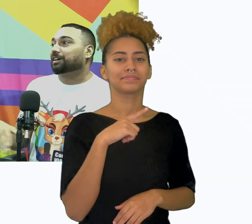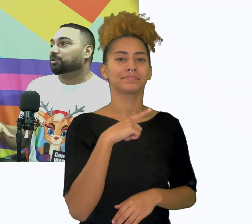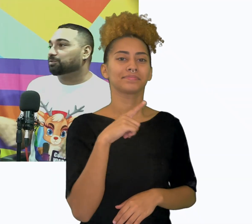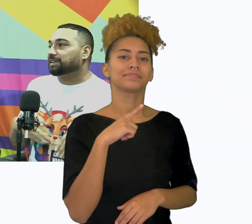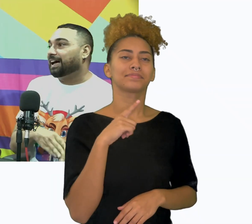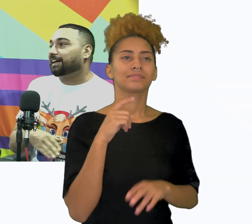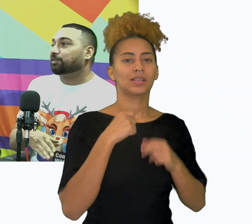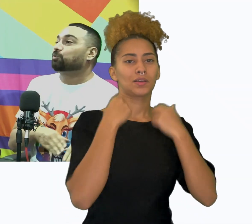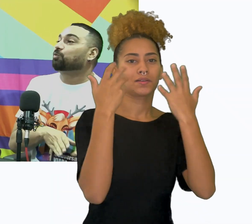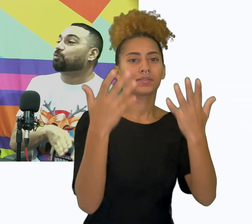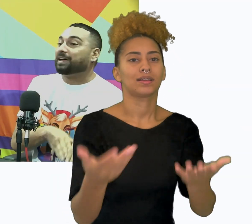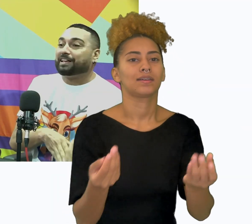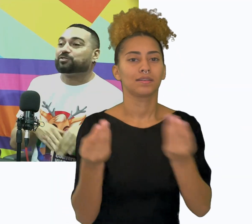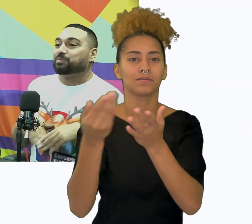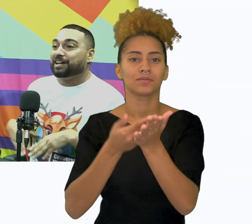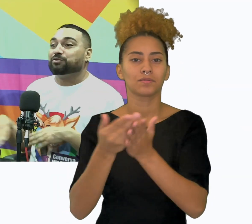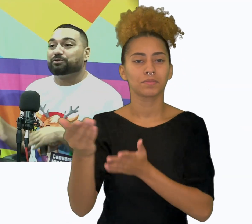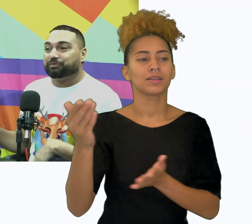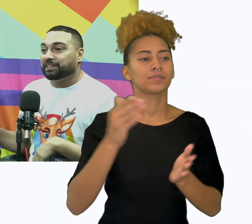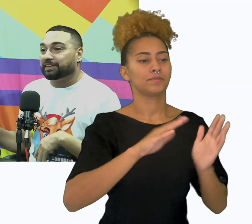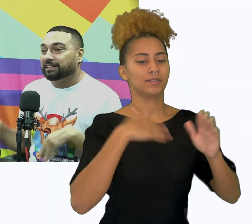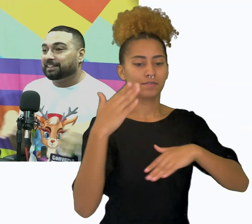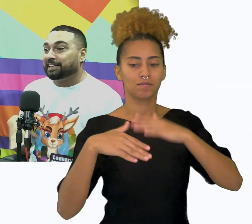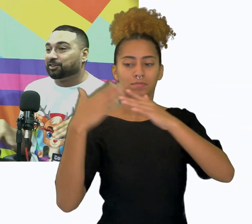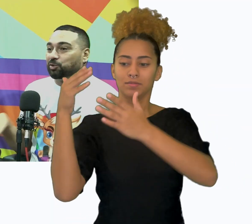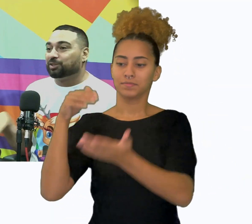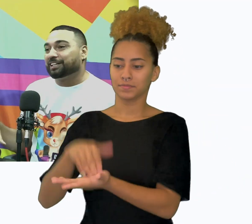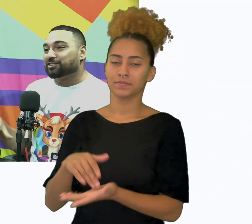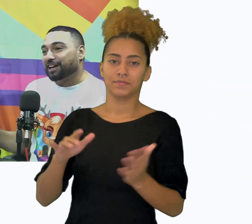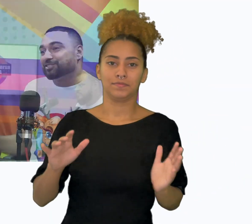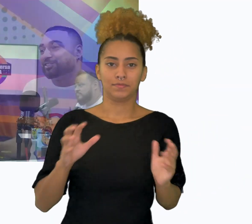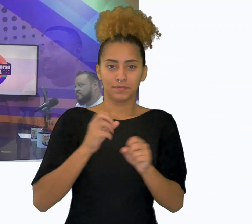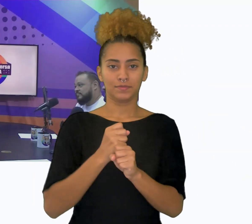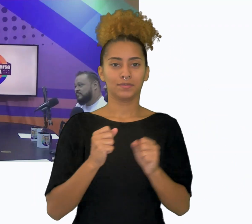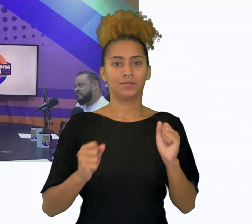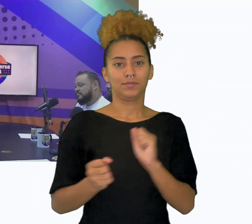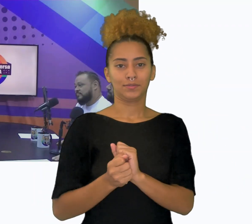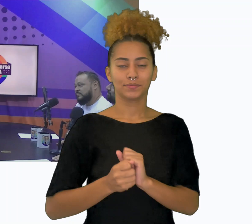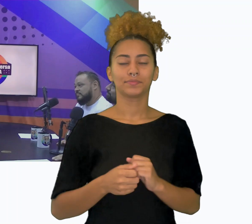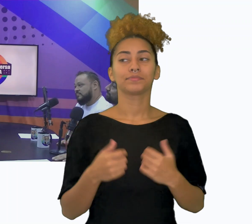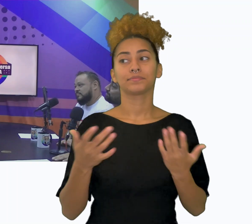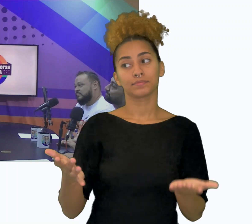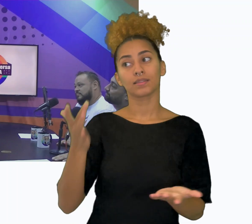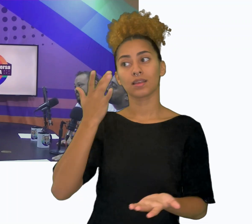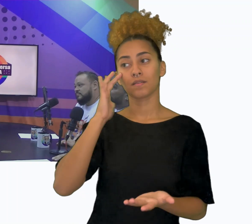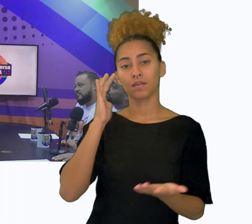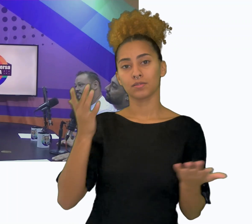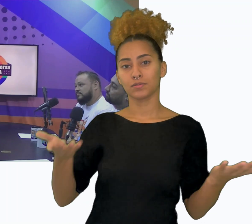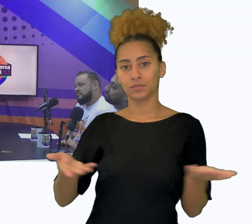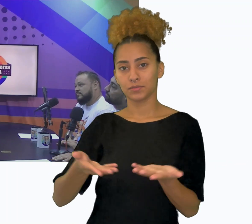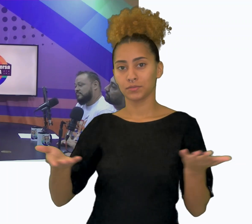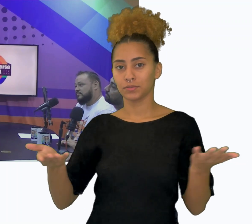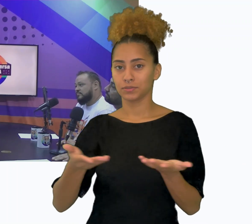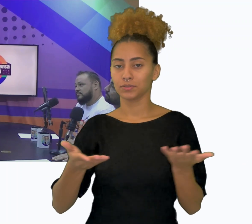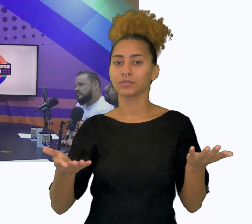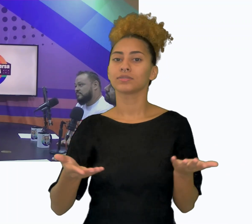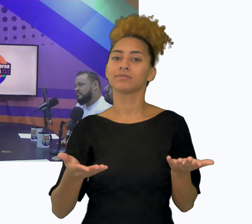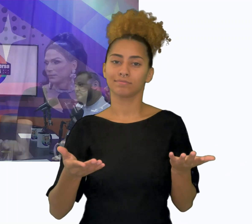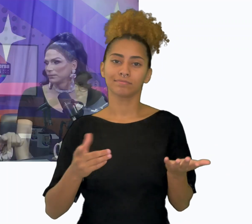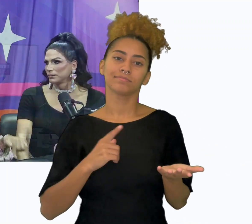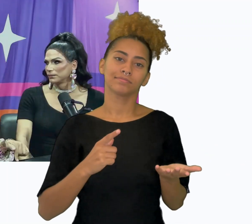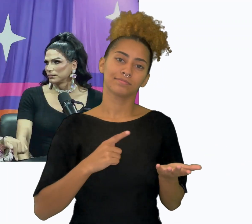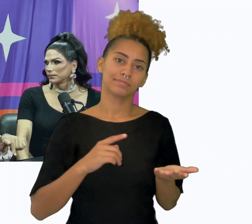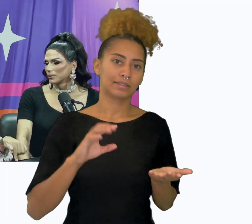história, contaram com começo, meio e fim. Mas agora eu vou fazer uma polêmica. Eu acho que hoje em dia,